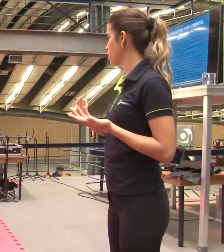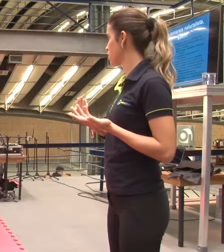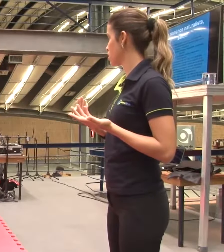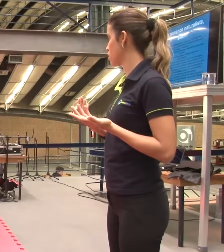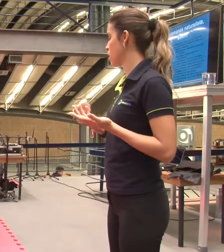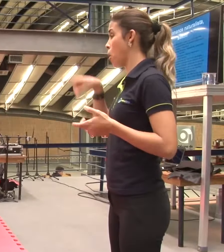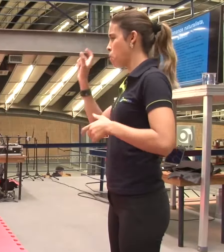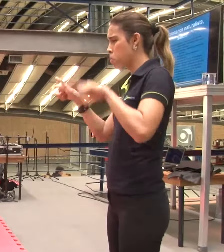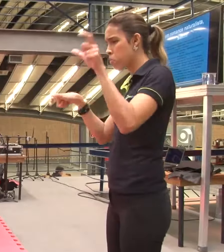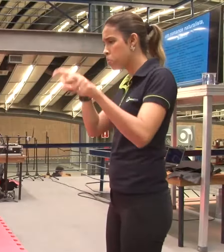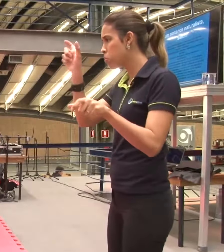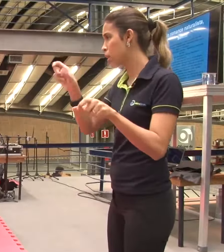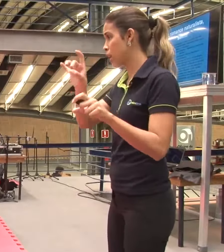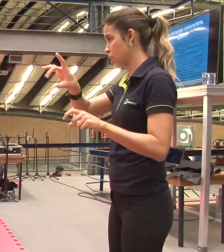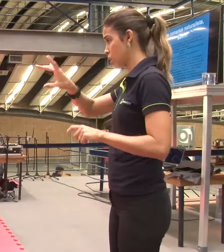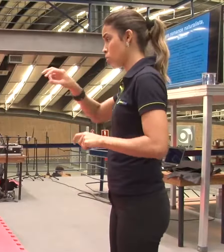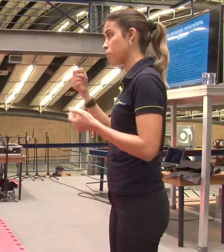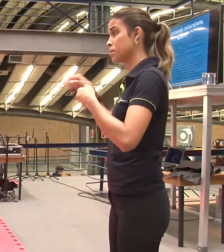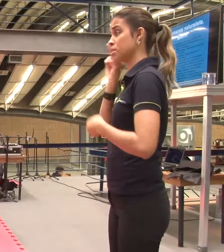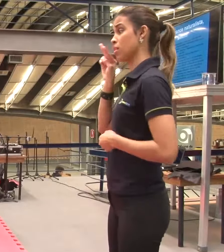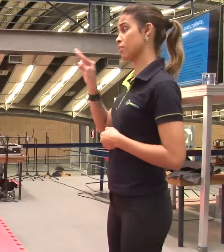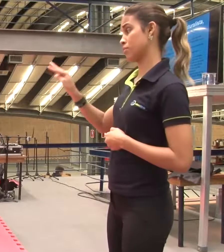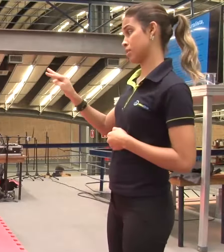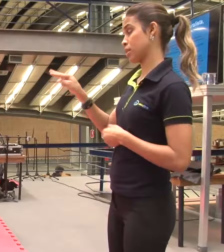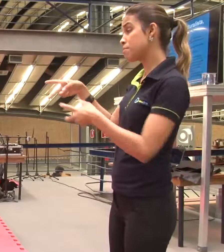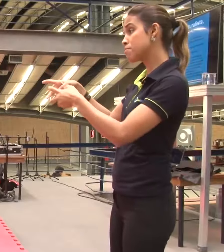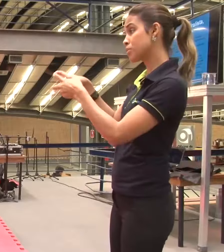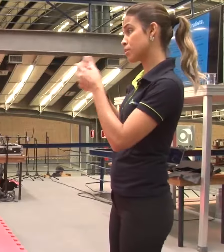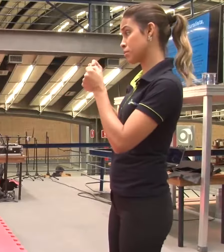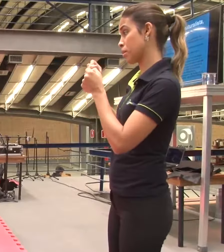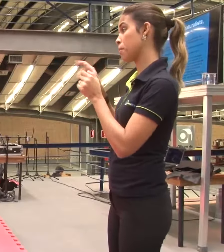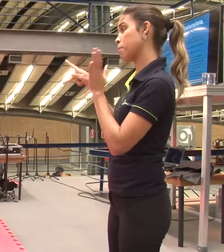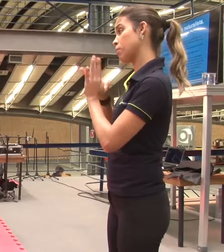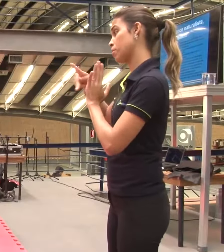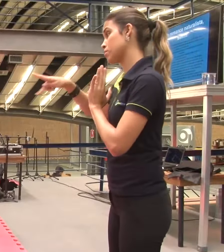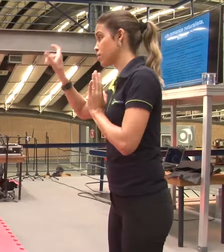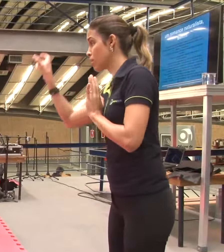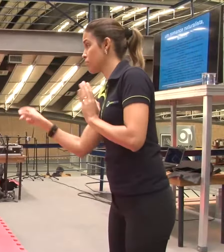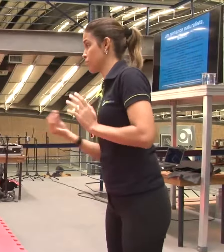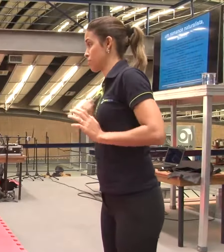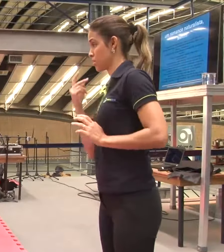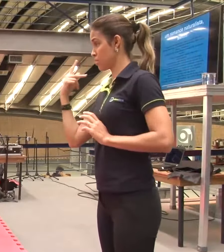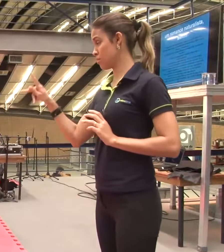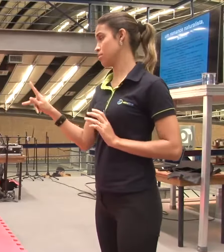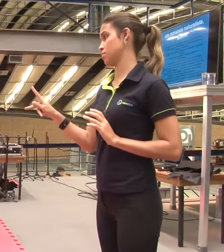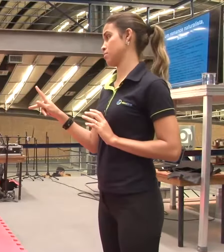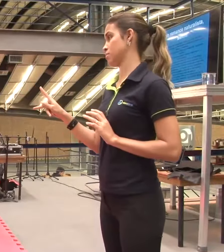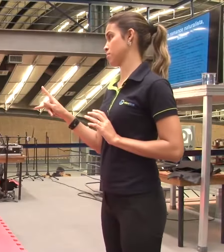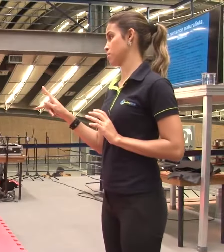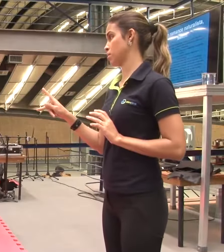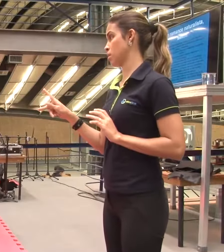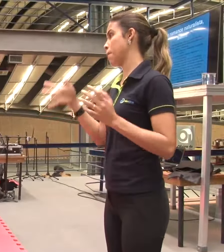Essas personagens precisam ser vistas e percebidas na sua condição de personagem. Não